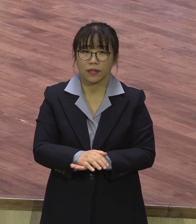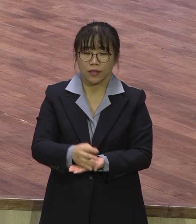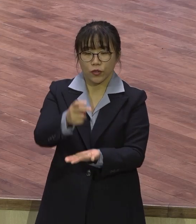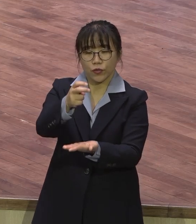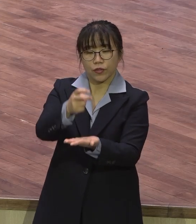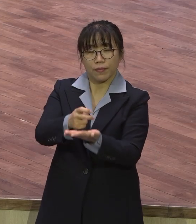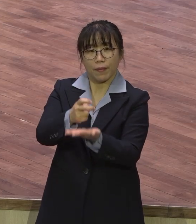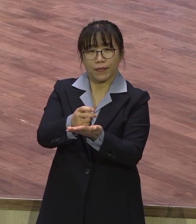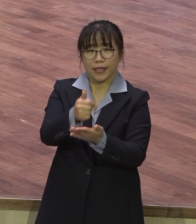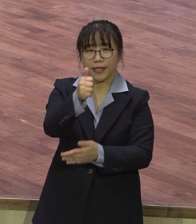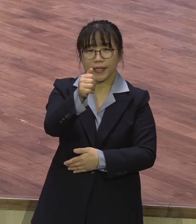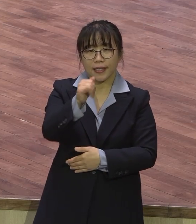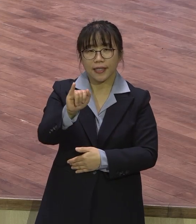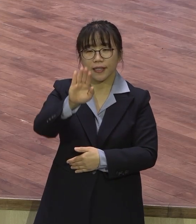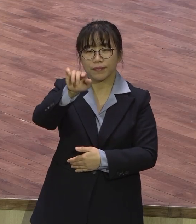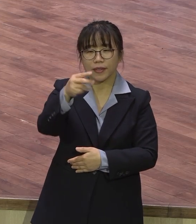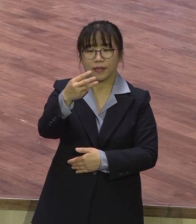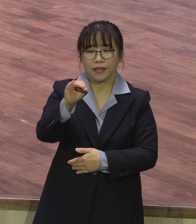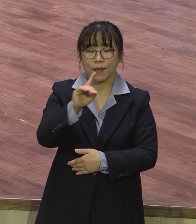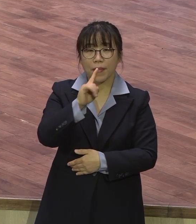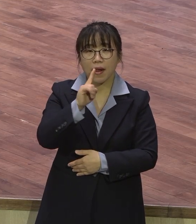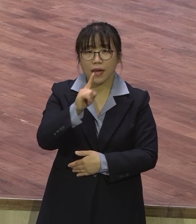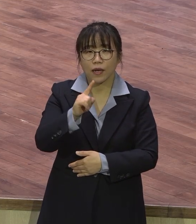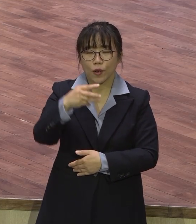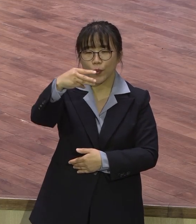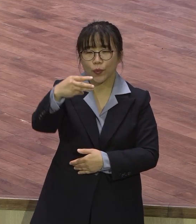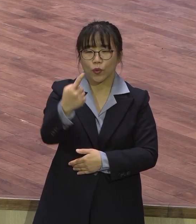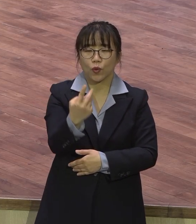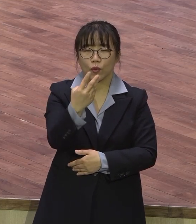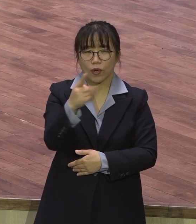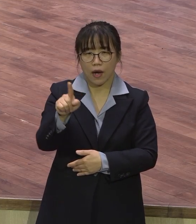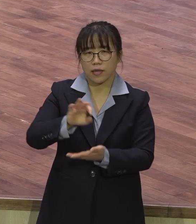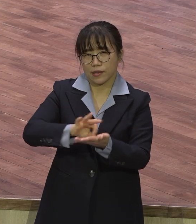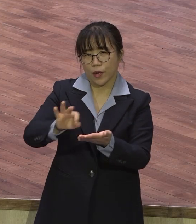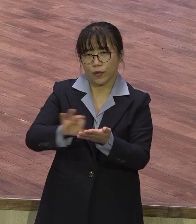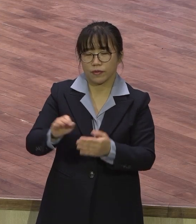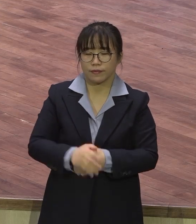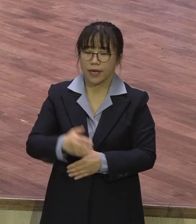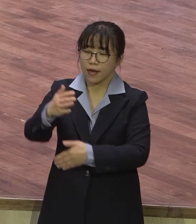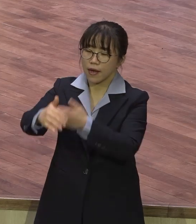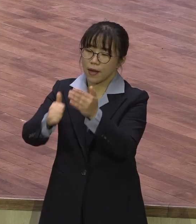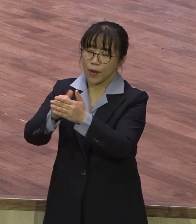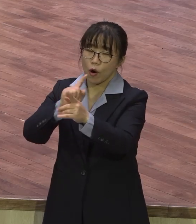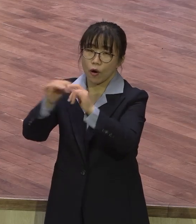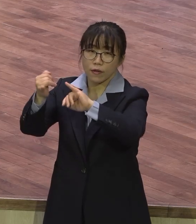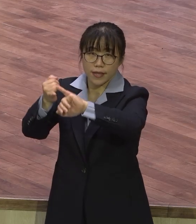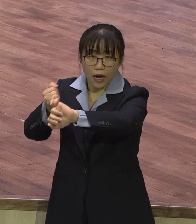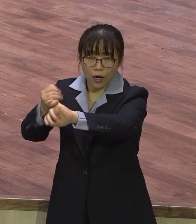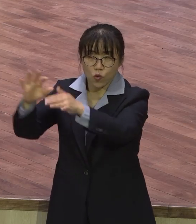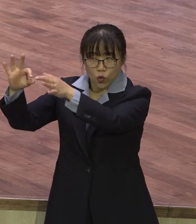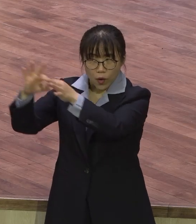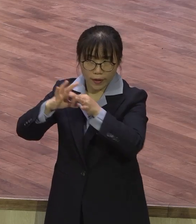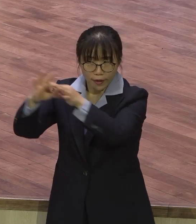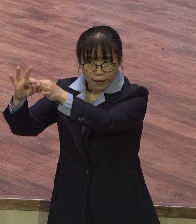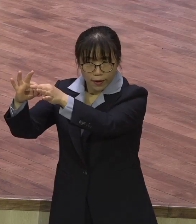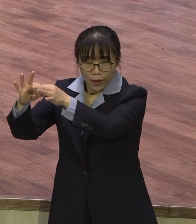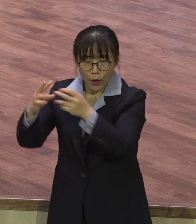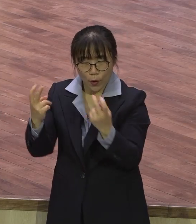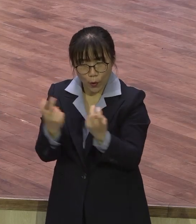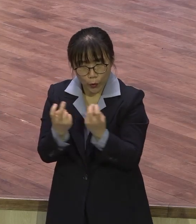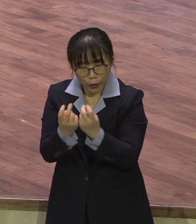토라라고 합니다 토라라고 하는데 하나님과의 은약관계를 유지하면서 어떻게 그러면